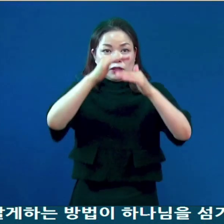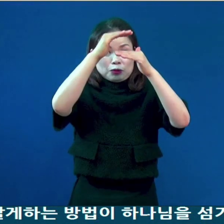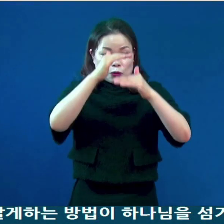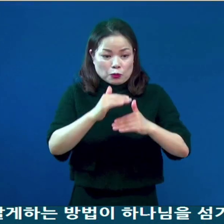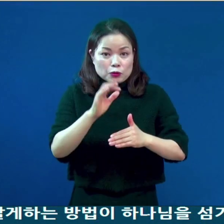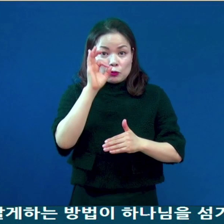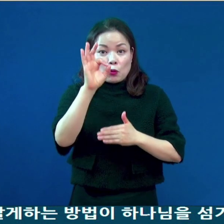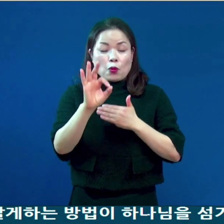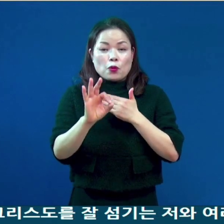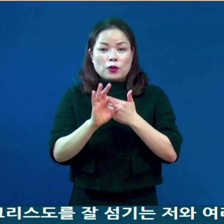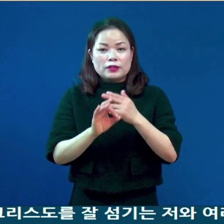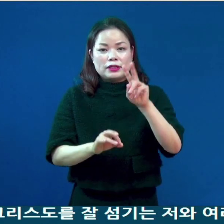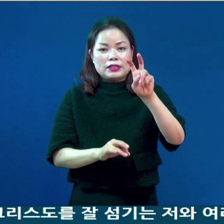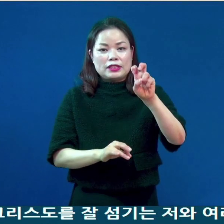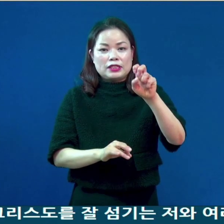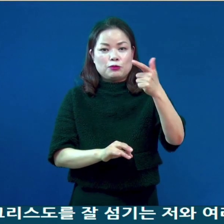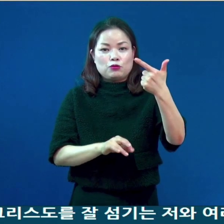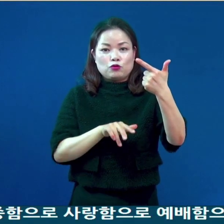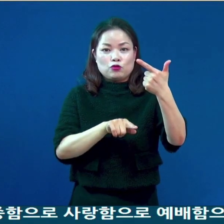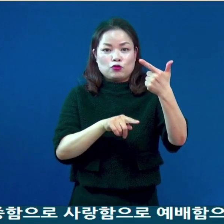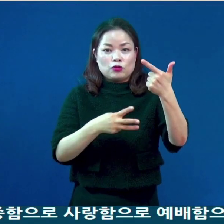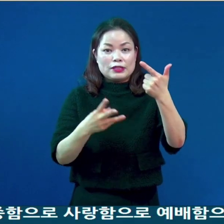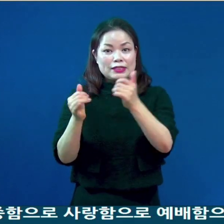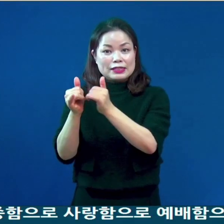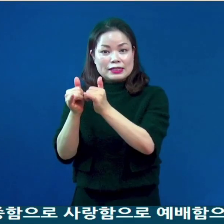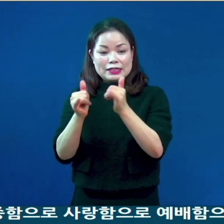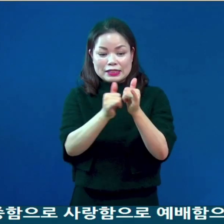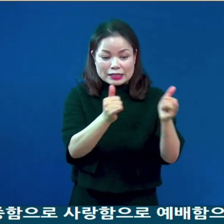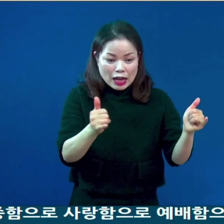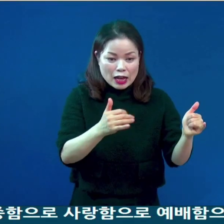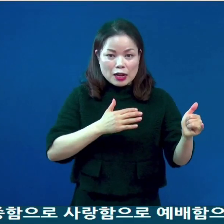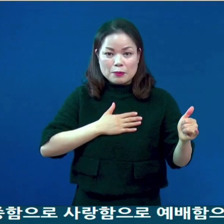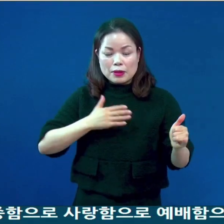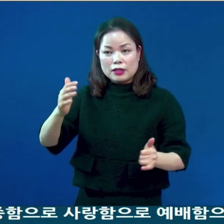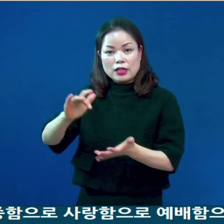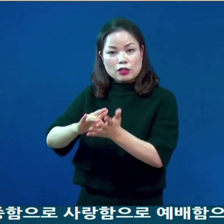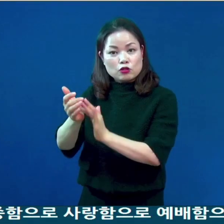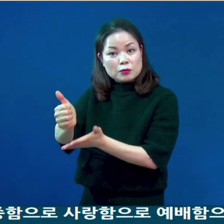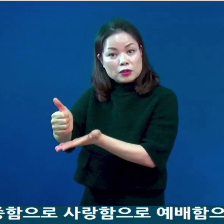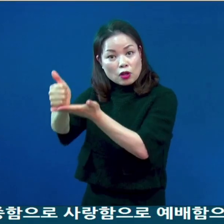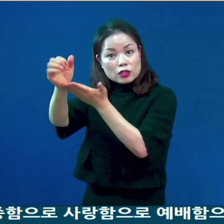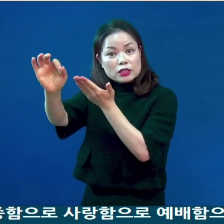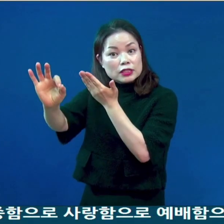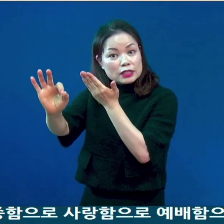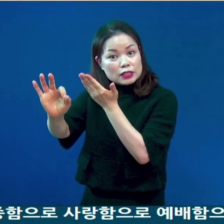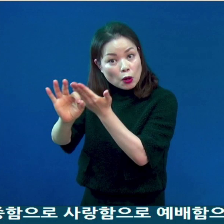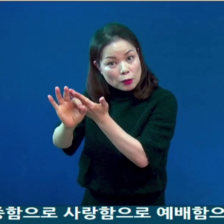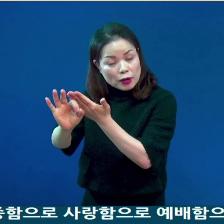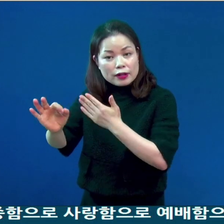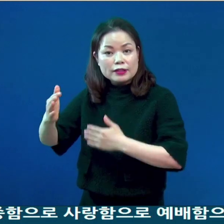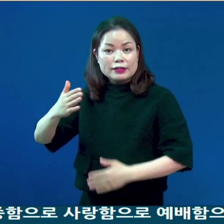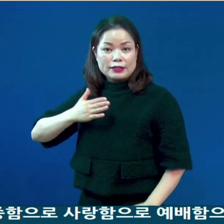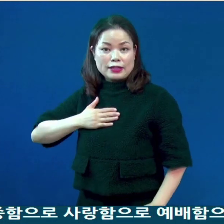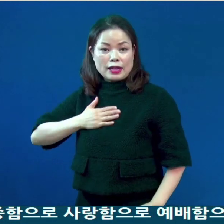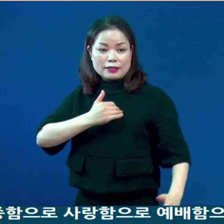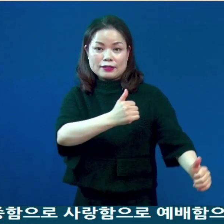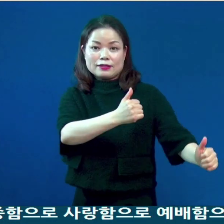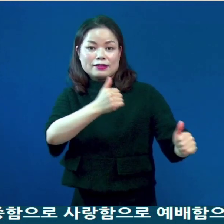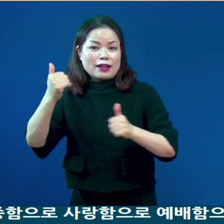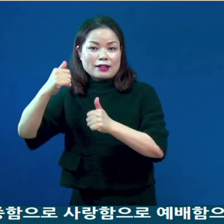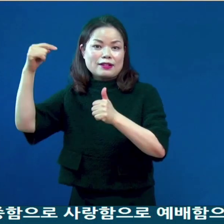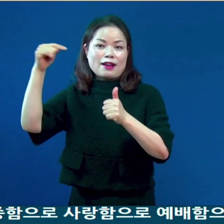돌아보시기 바랍니다. 26절, 사람이 나를 섬기려면 그 다음에 나를